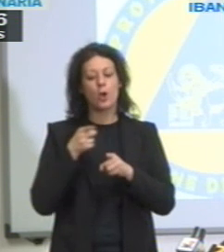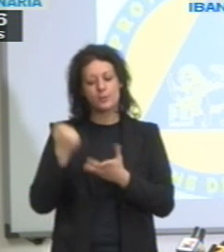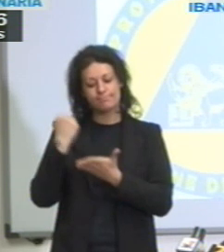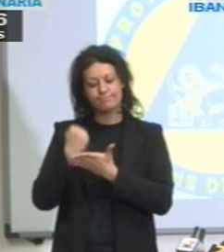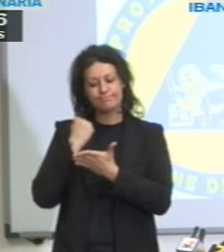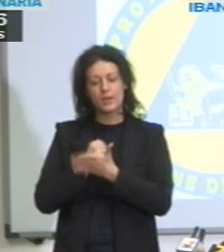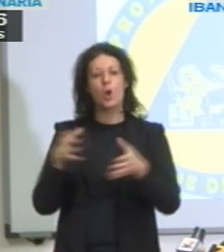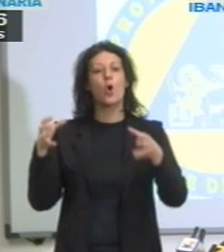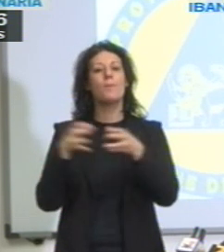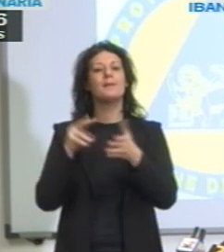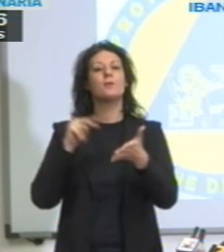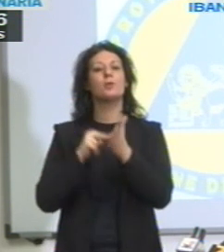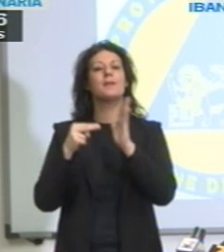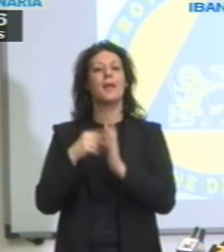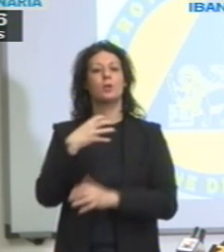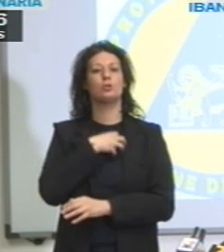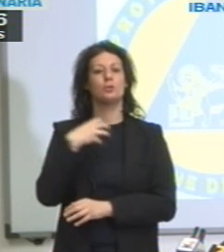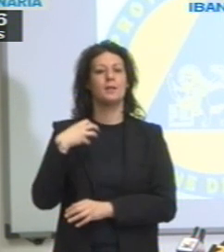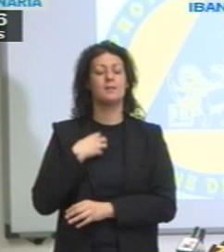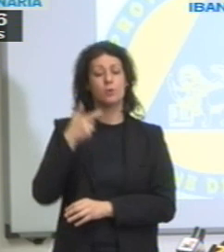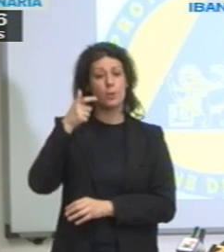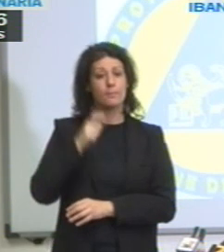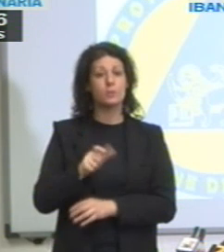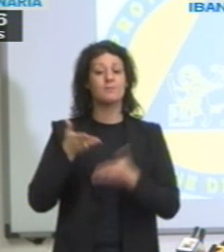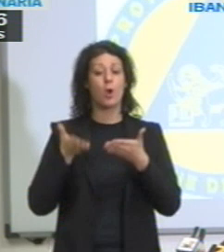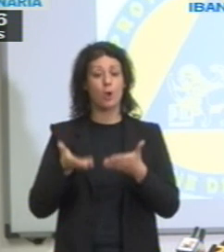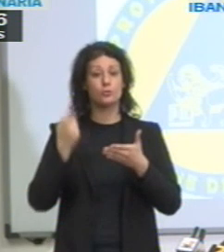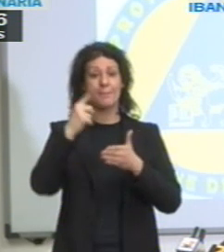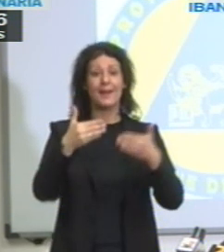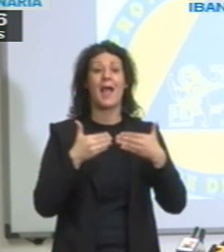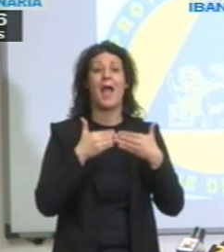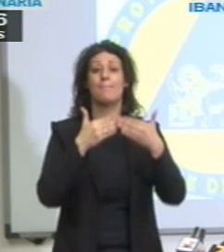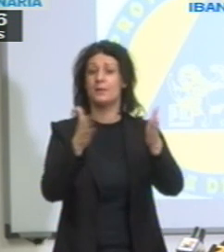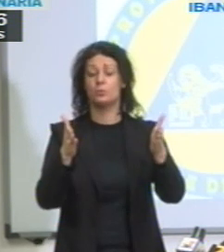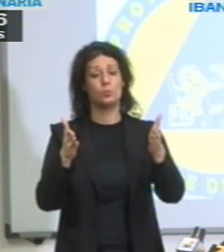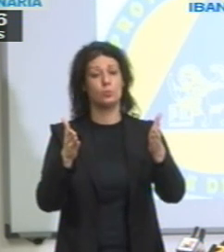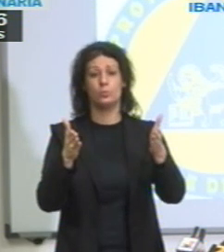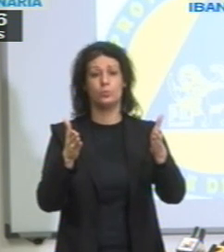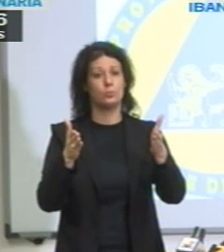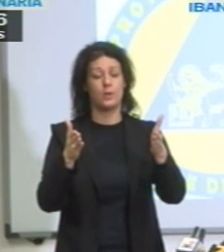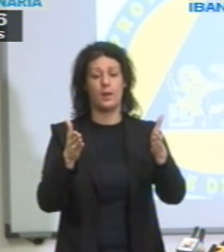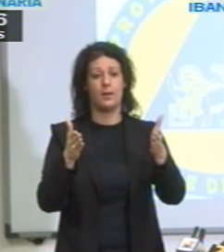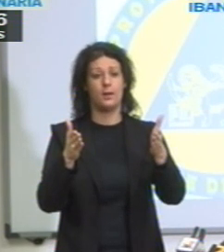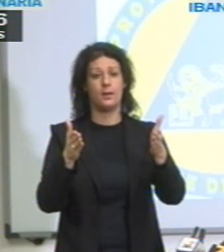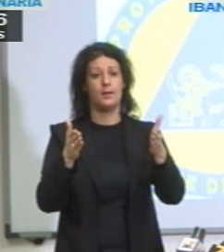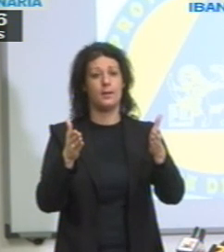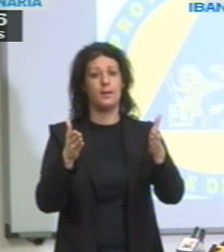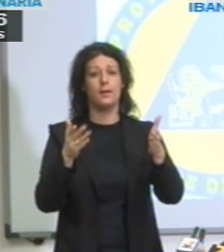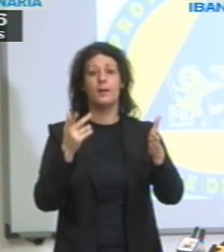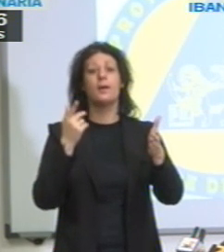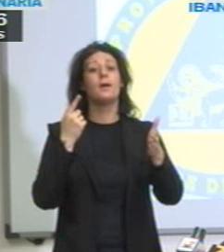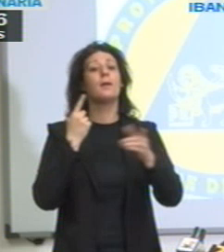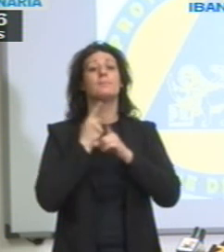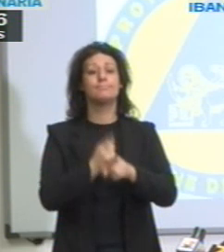all'algoritmo oggi il tema della procedura nelle aperture non prescinde da avere il parere del Comitato